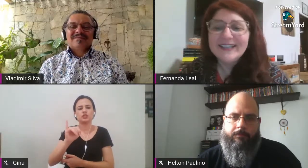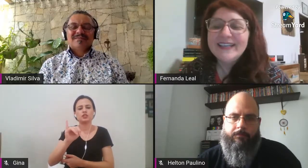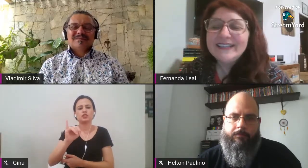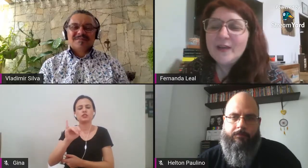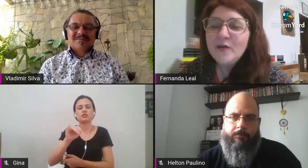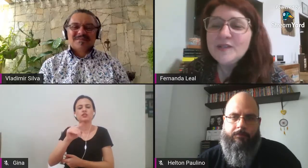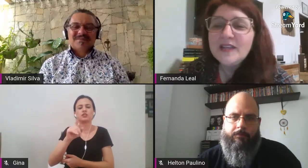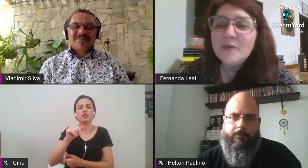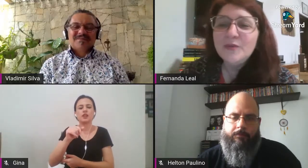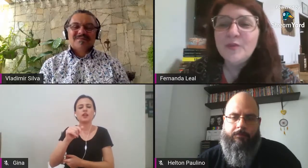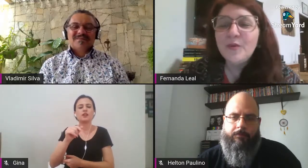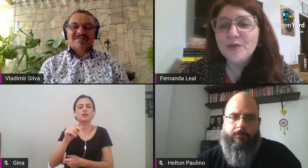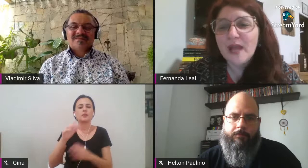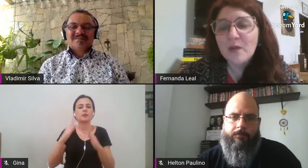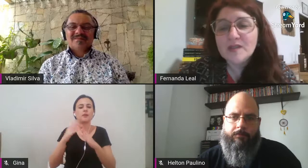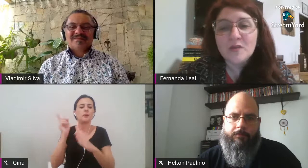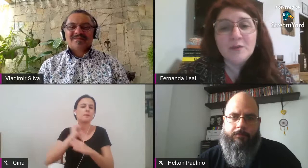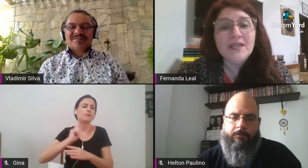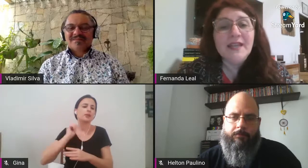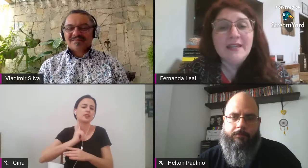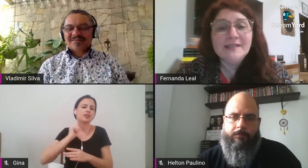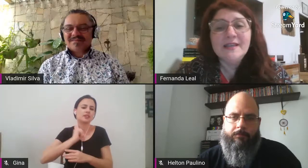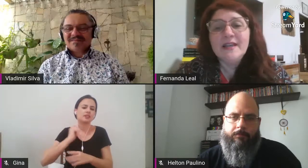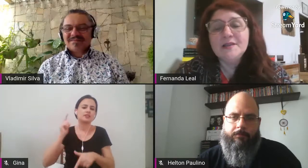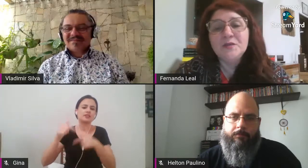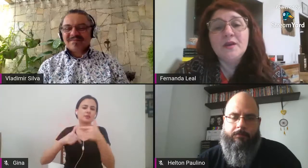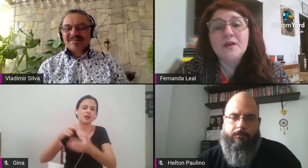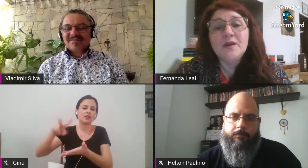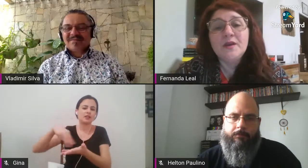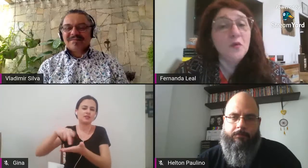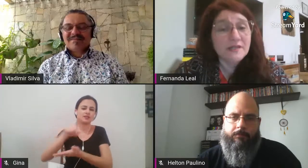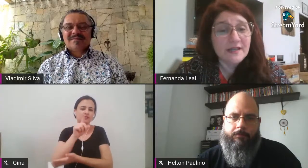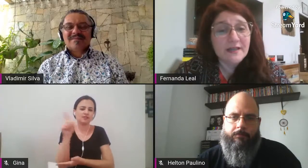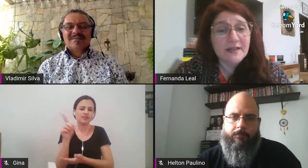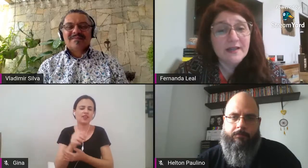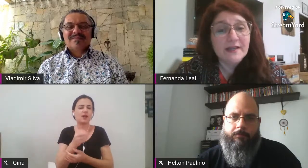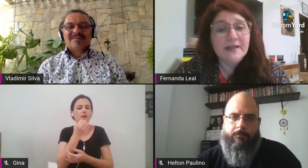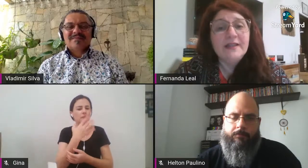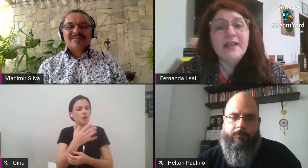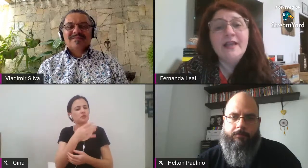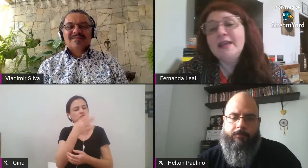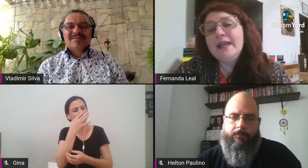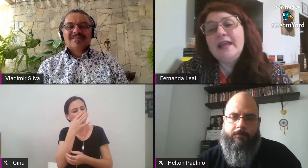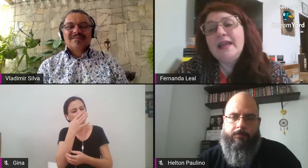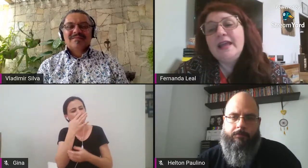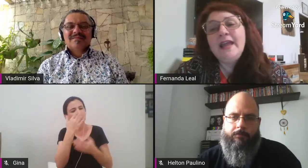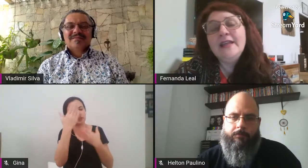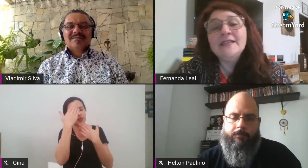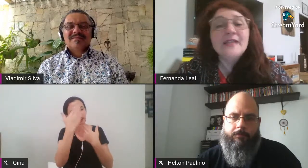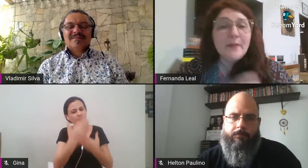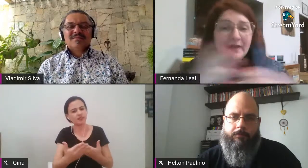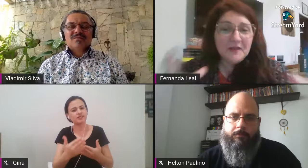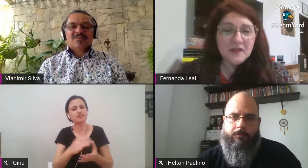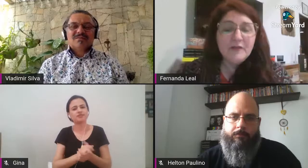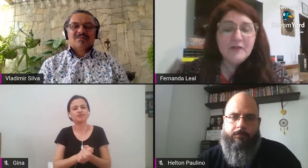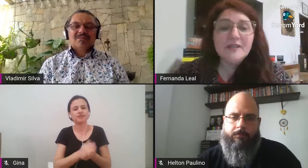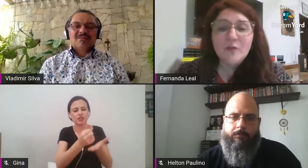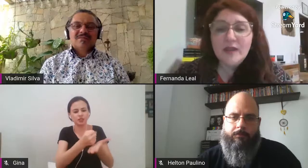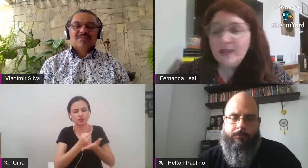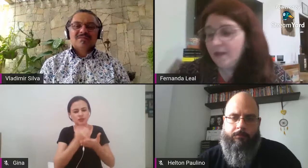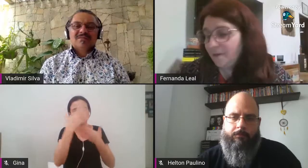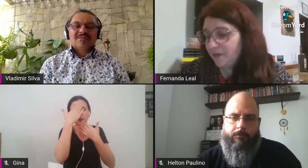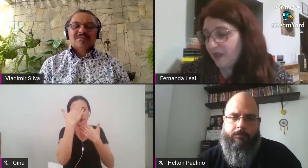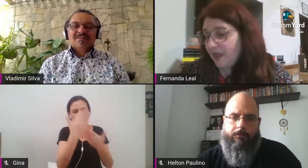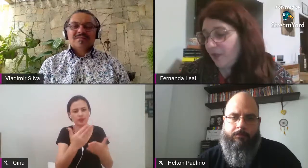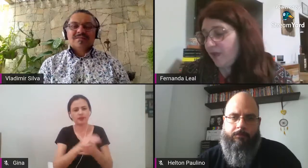verdade. Então, Roseli, muito bom contar com a sua audiência e a sua força, né? Nesse debate que a gente está